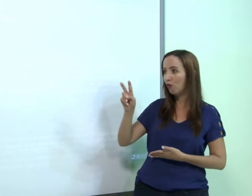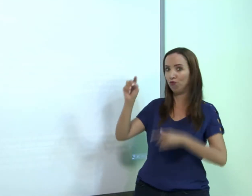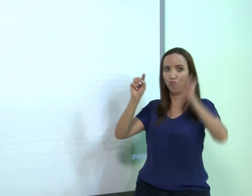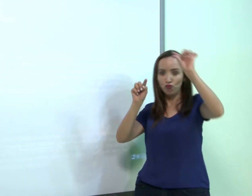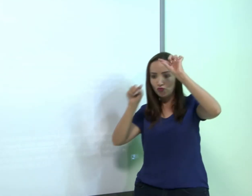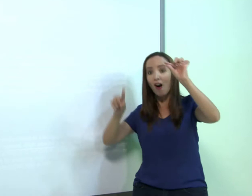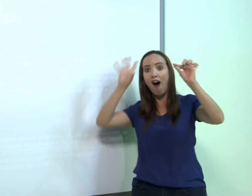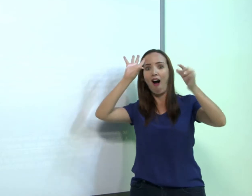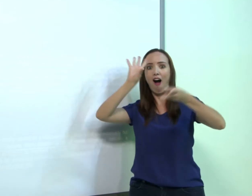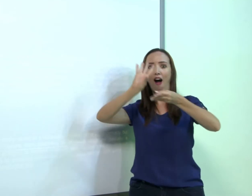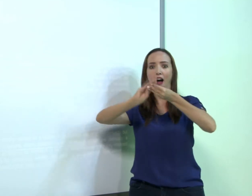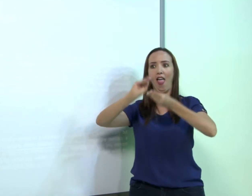Viram?